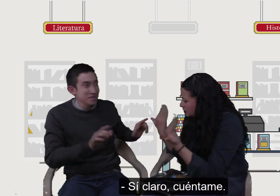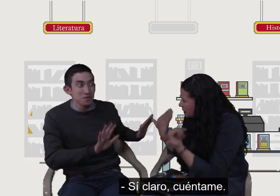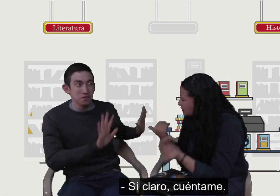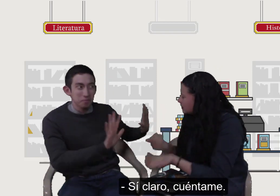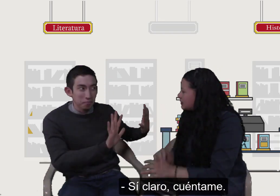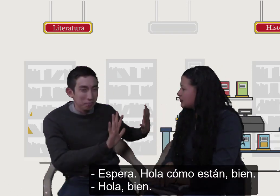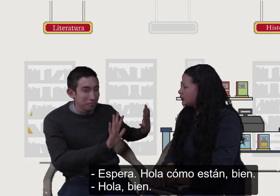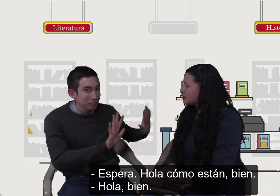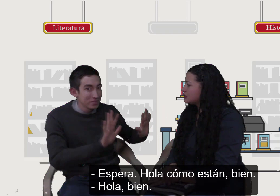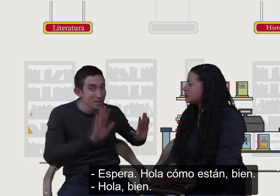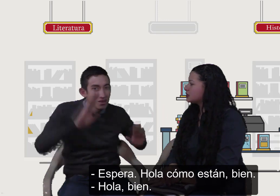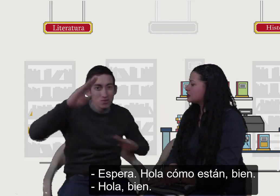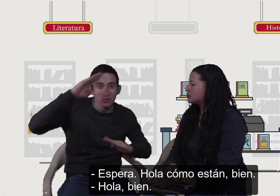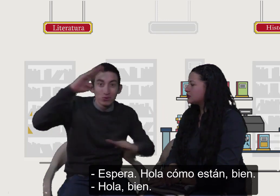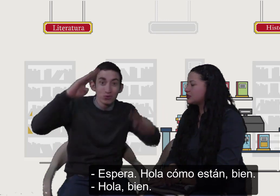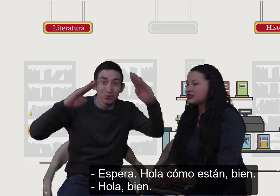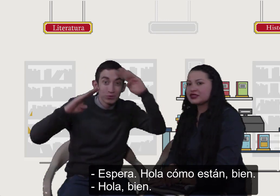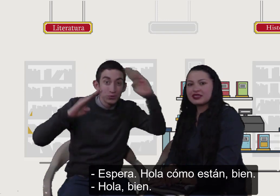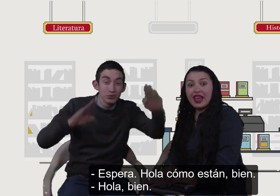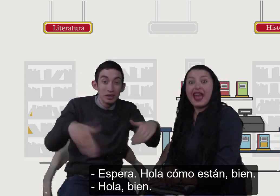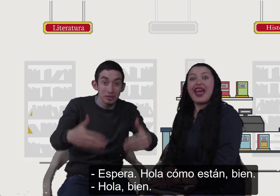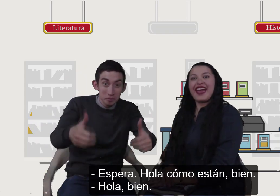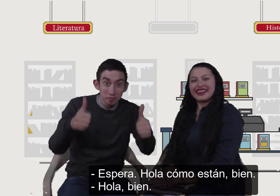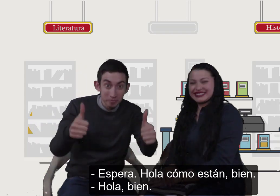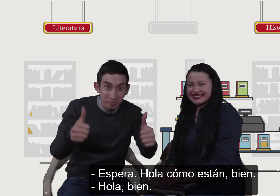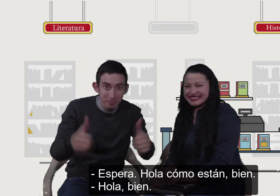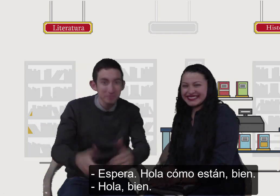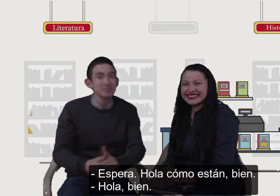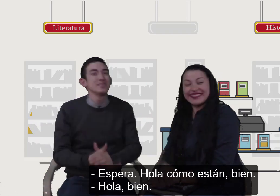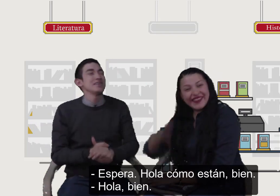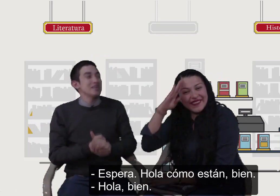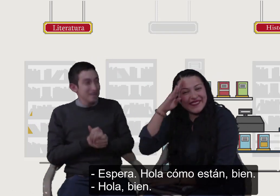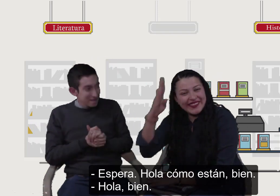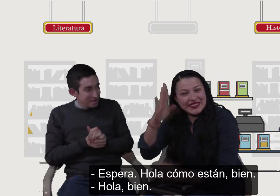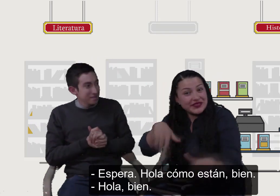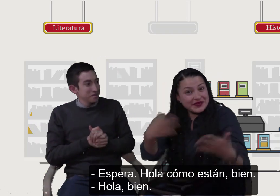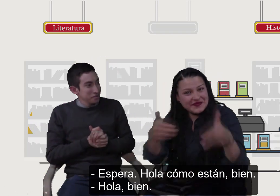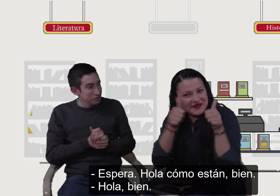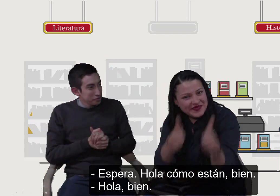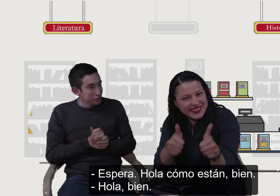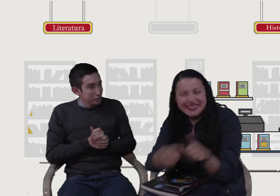claro, cuéntame Espera Hola, ¿cómo están? ¿bien? Hola, bien